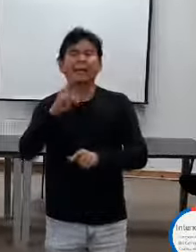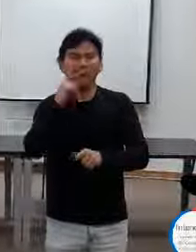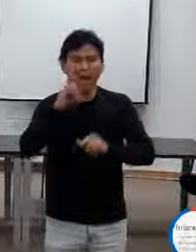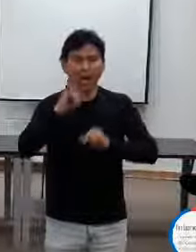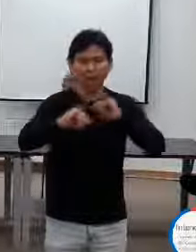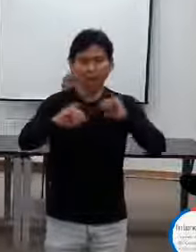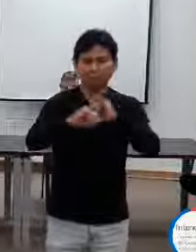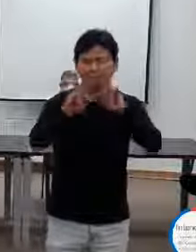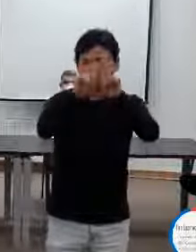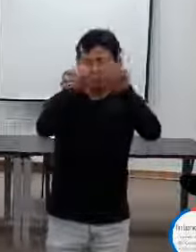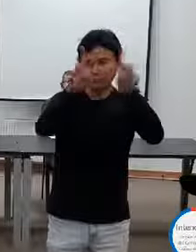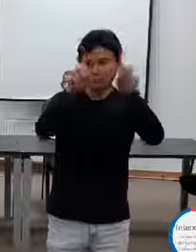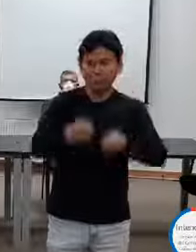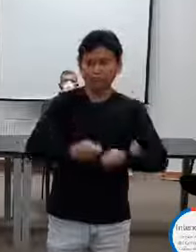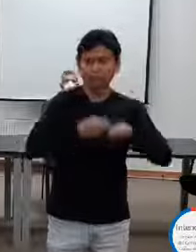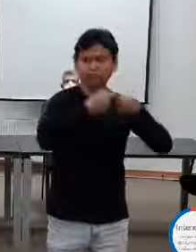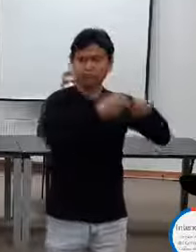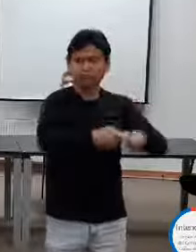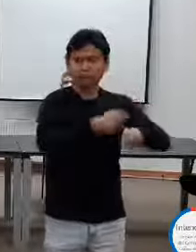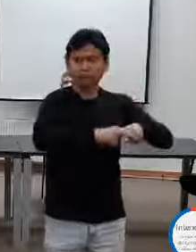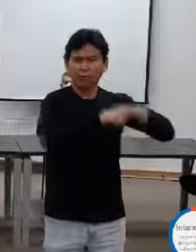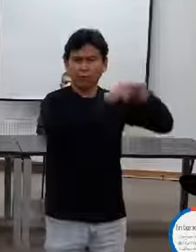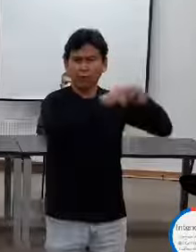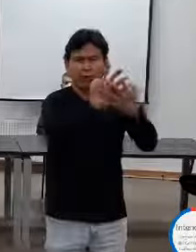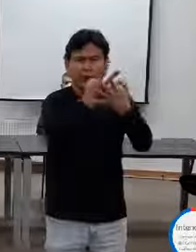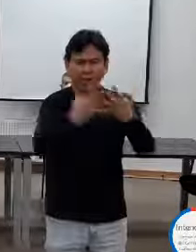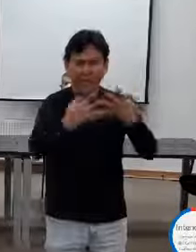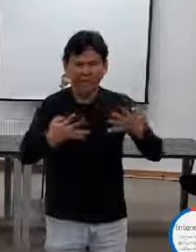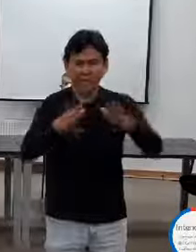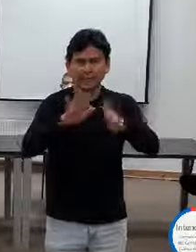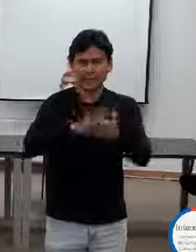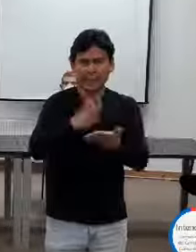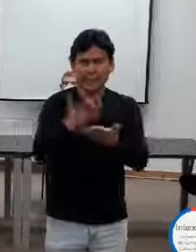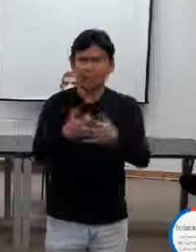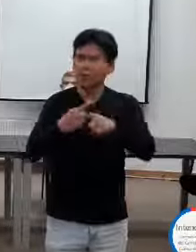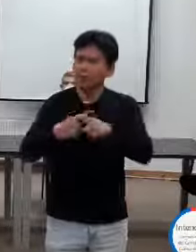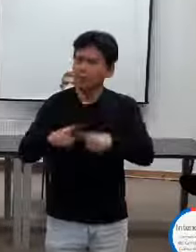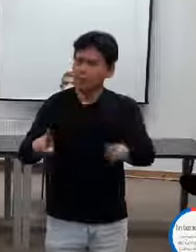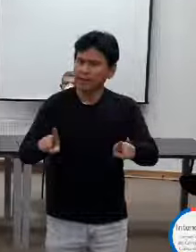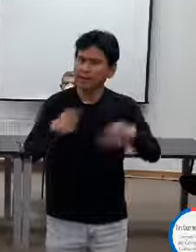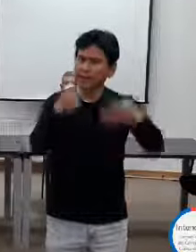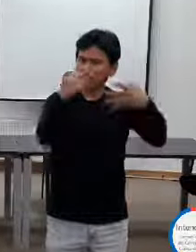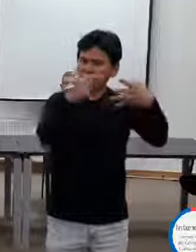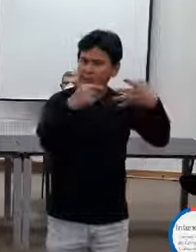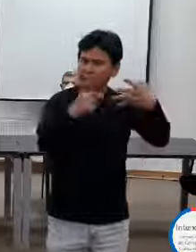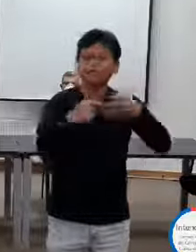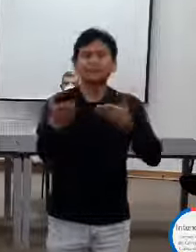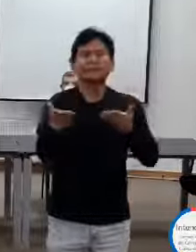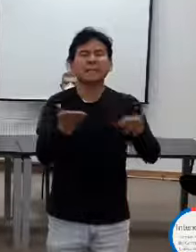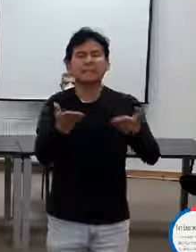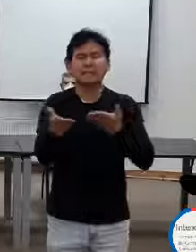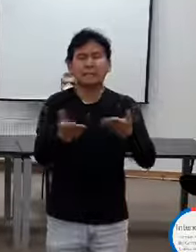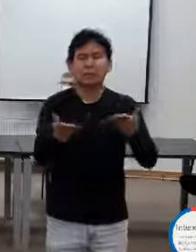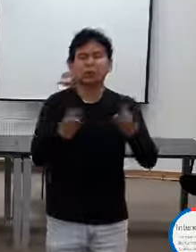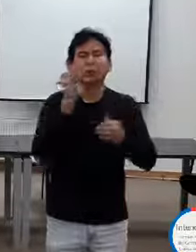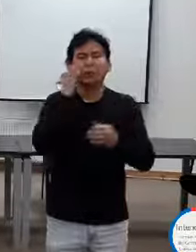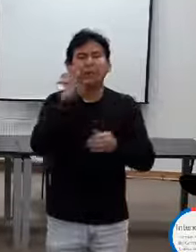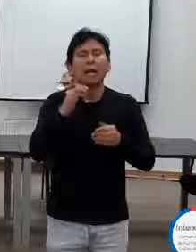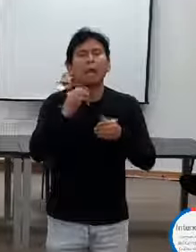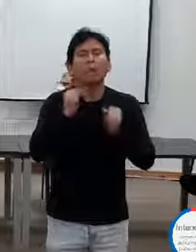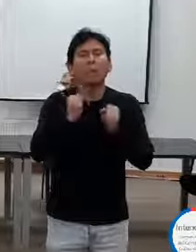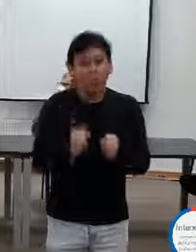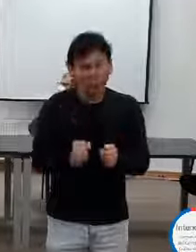conocer parte de la inversión que está haciendo la red asistencial de salud en sus diferentes servicios e infraestructura, para